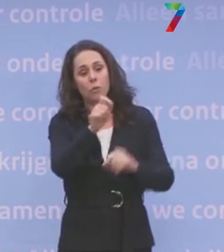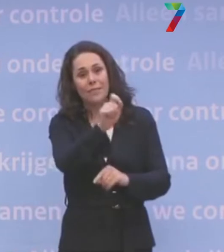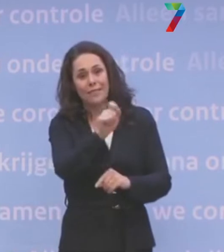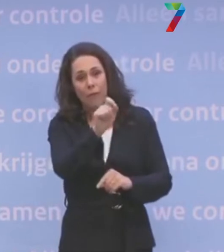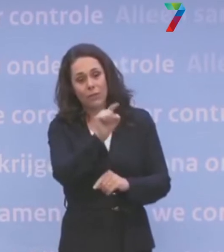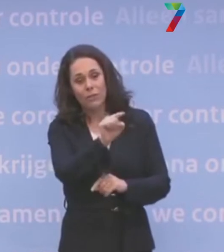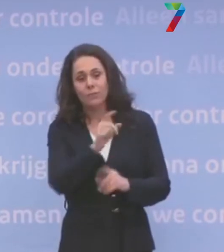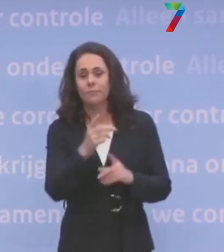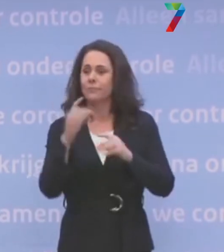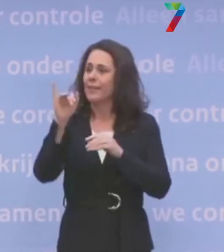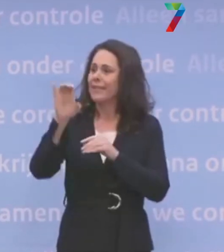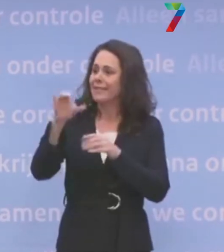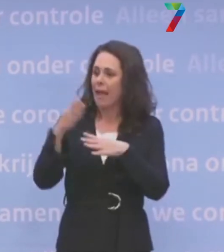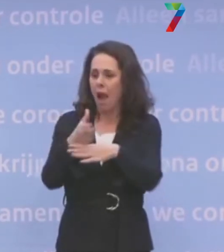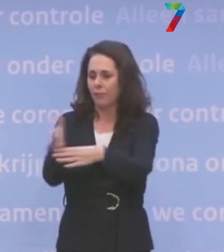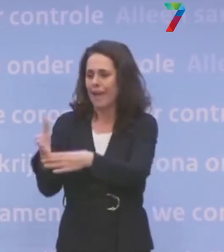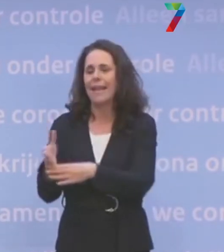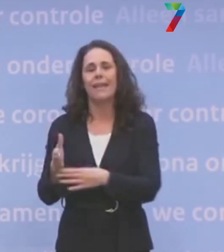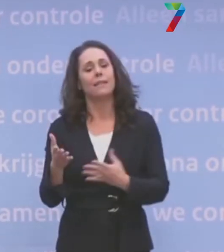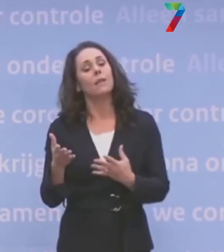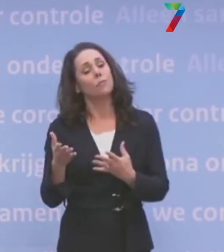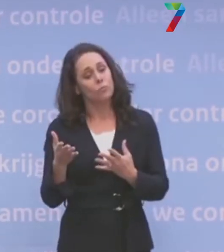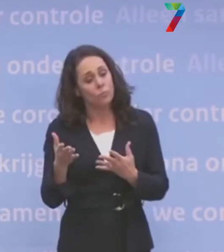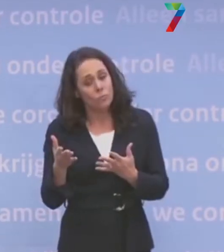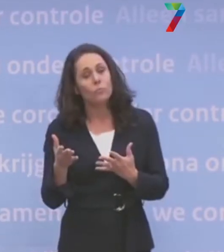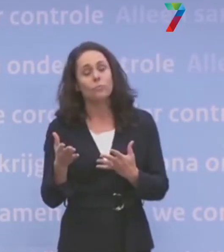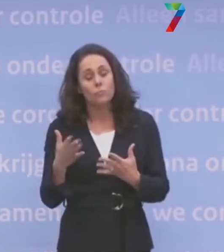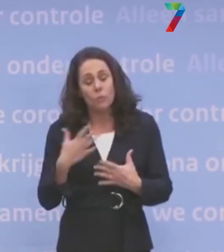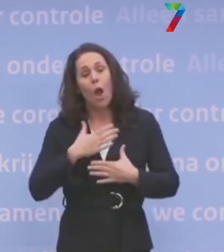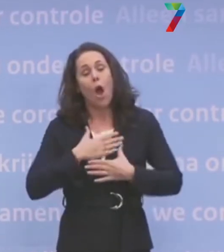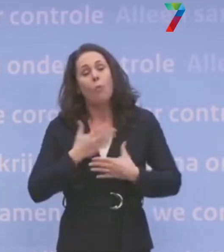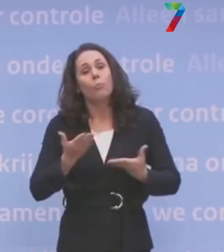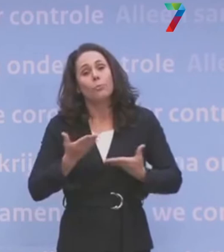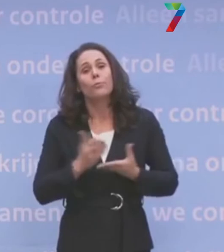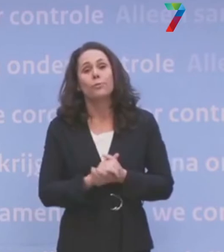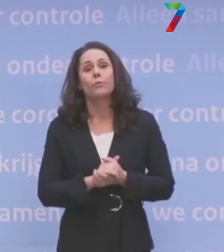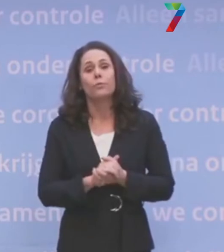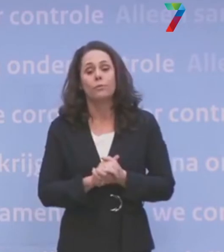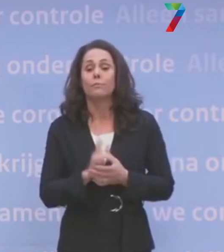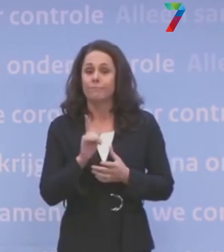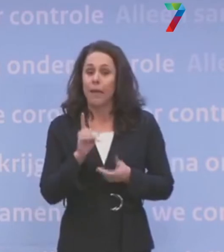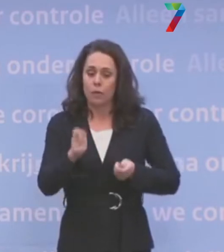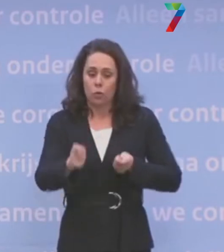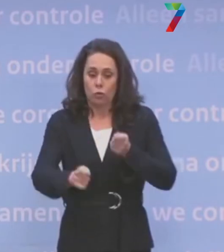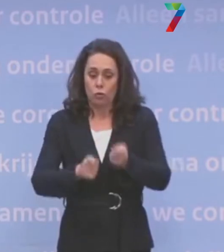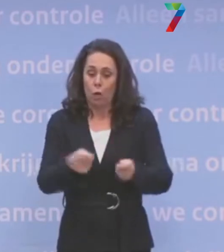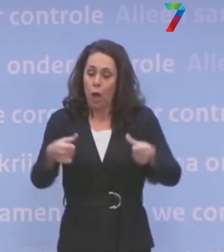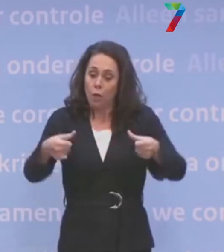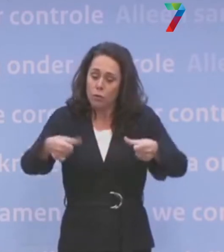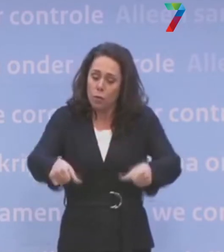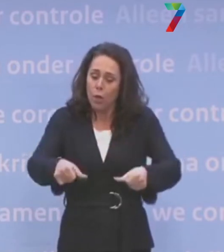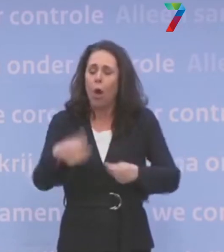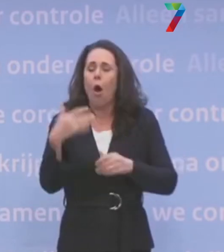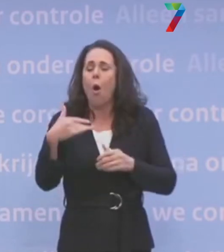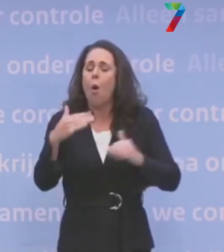de intensive care afdelingen zijn hoopgevend. Maar de druk op de zorg is nog steeds gigantisch